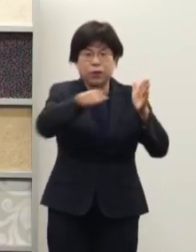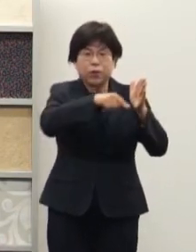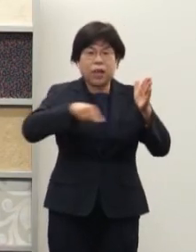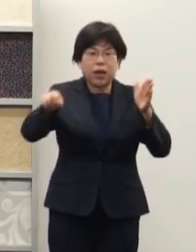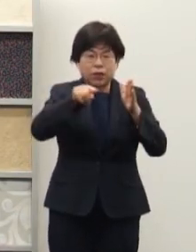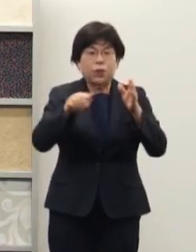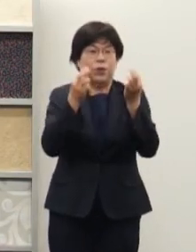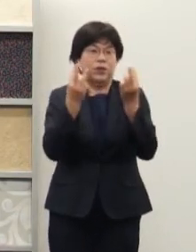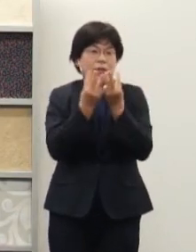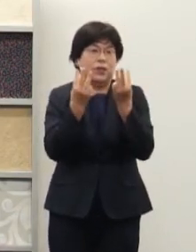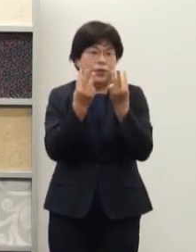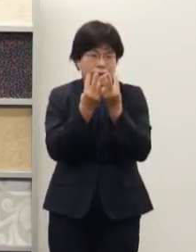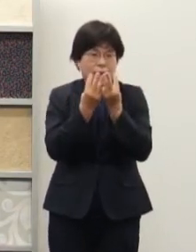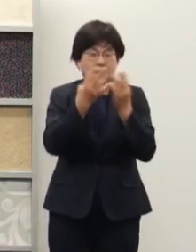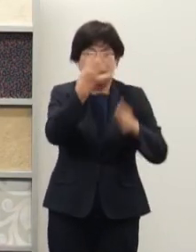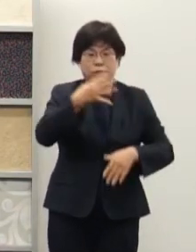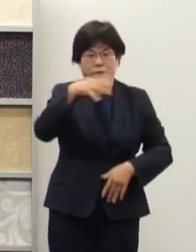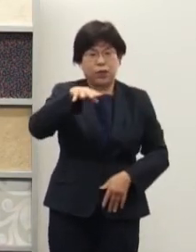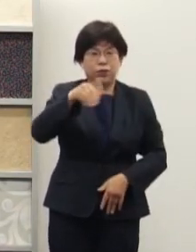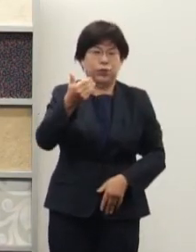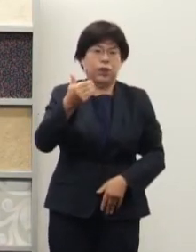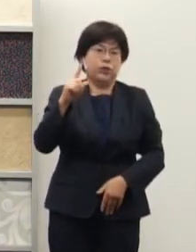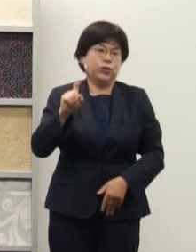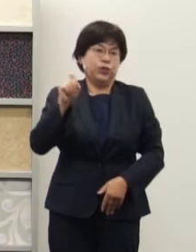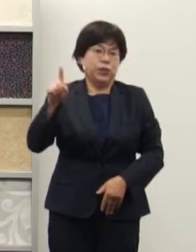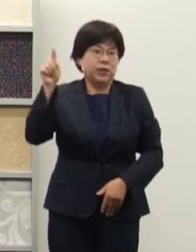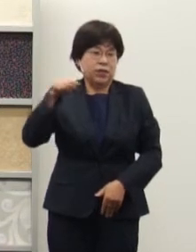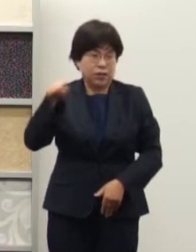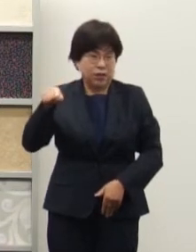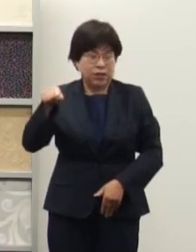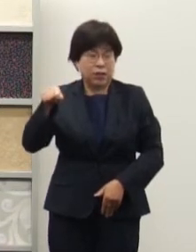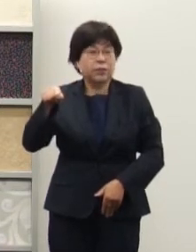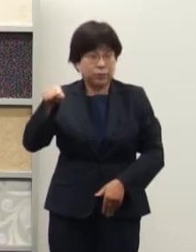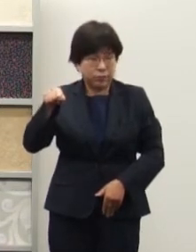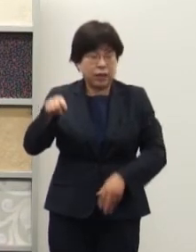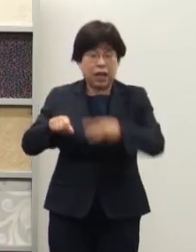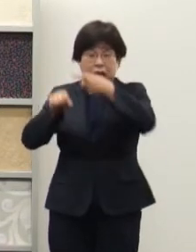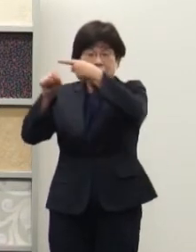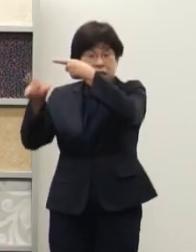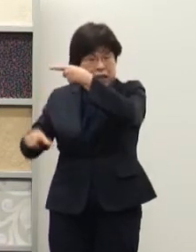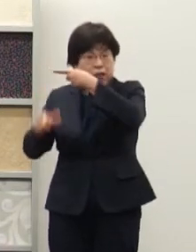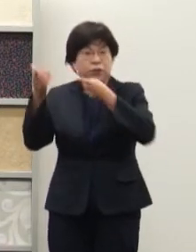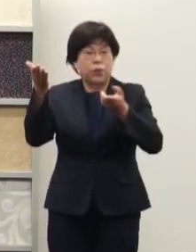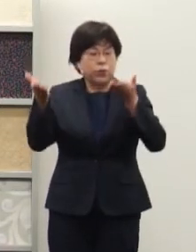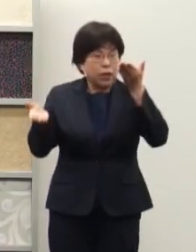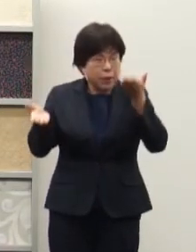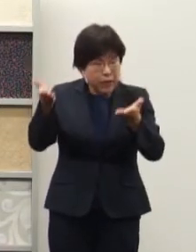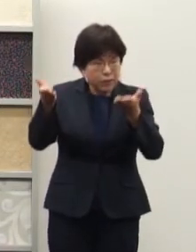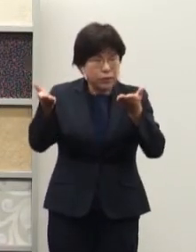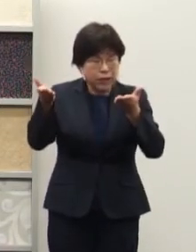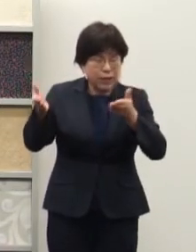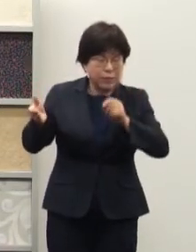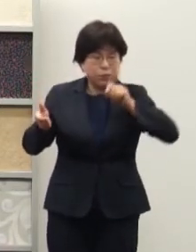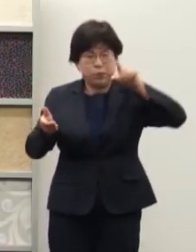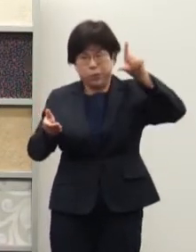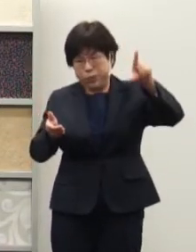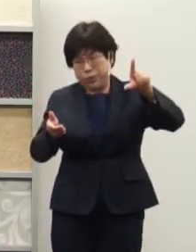数4911人、これまで最多であった1月の感染者数を、超えております